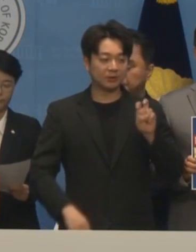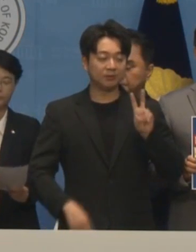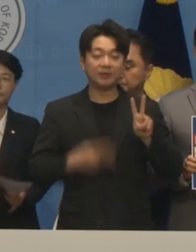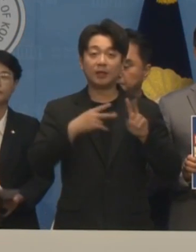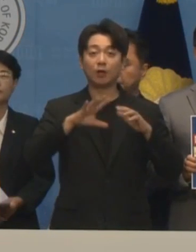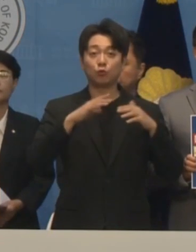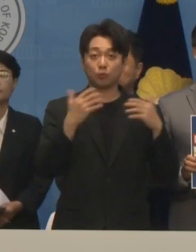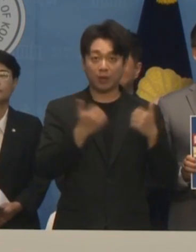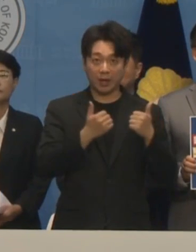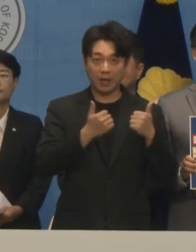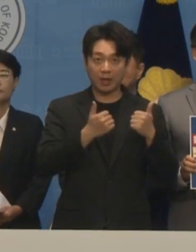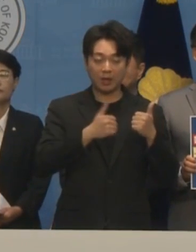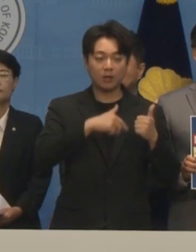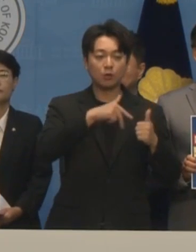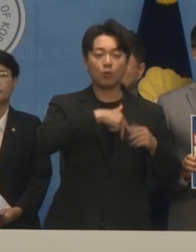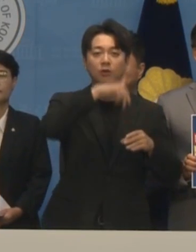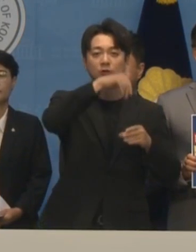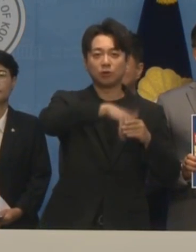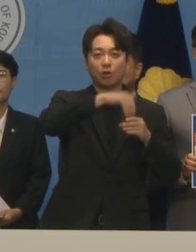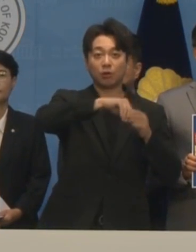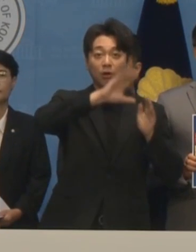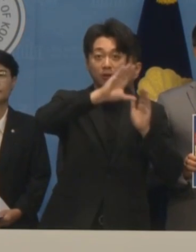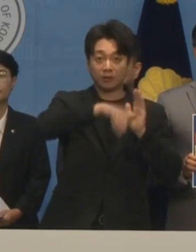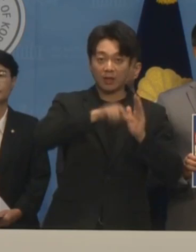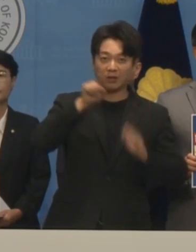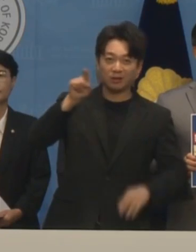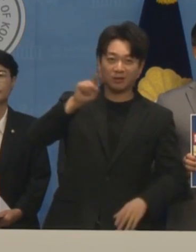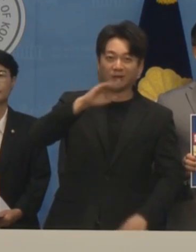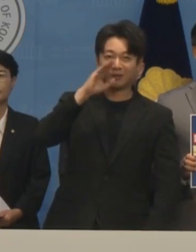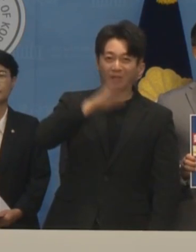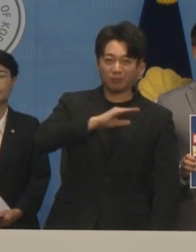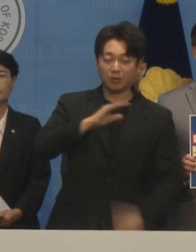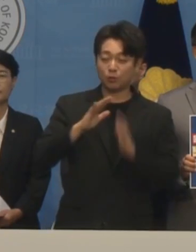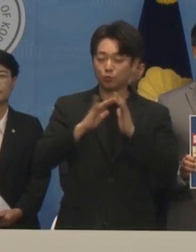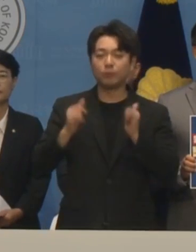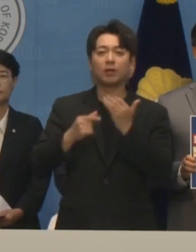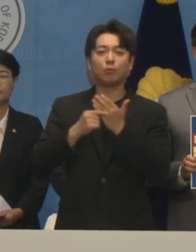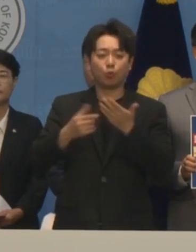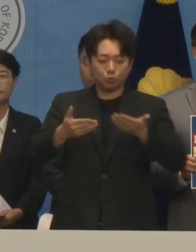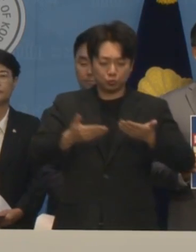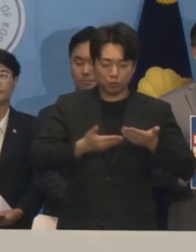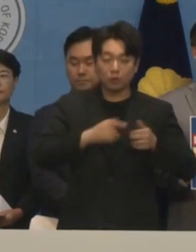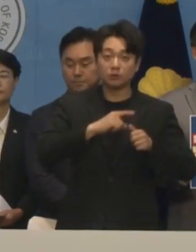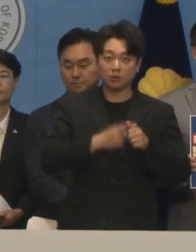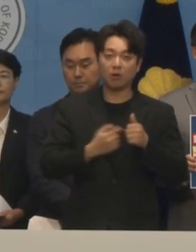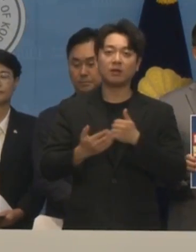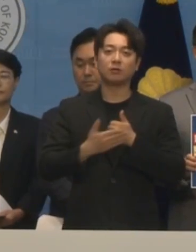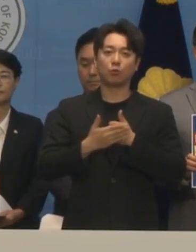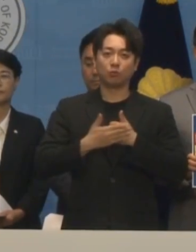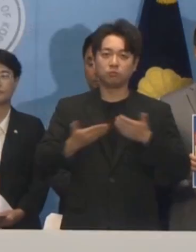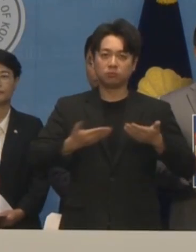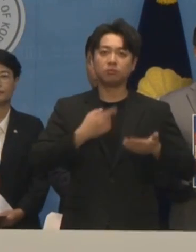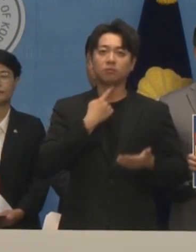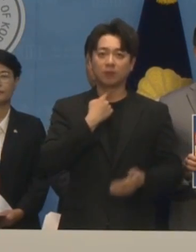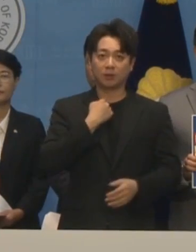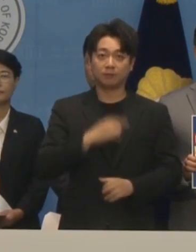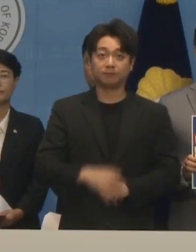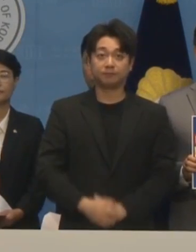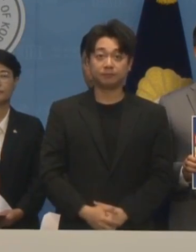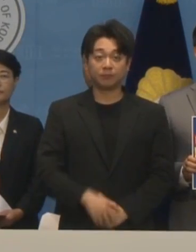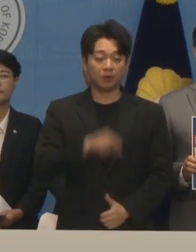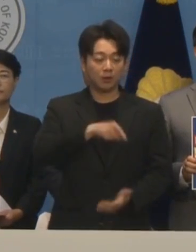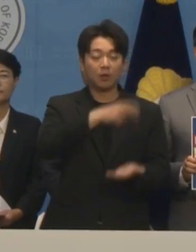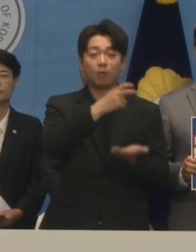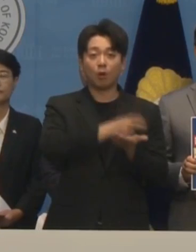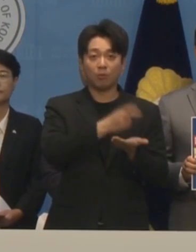총선에서 거부권을 남발한 대통령과 여당을 심판했습니다. 지난 총선 결과는 헌법에 보장된